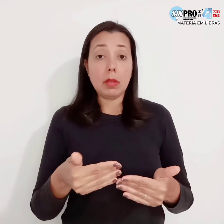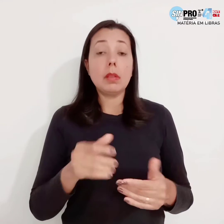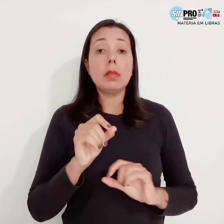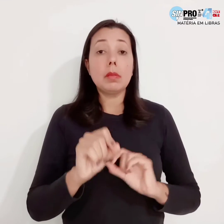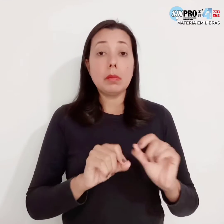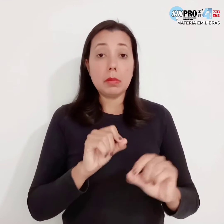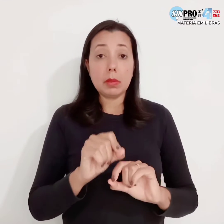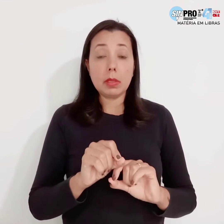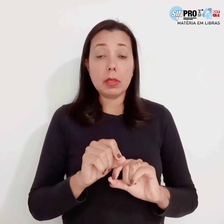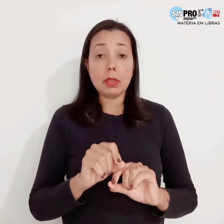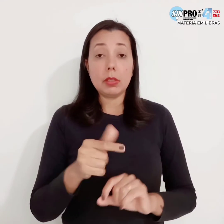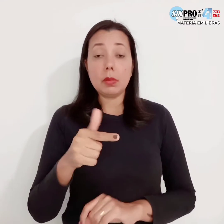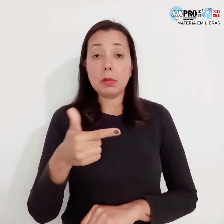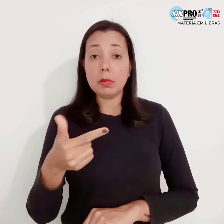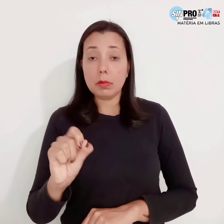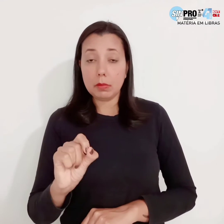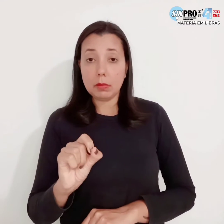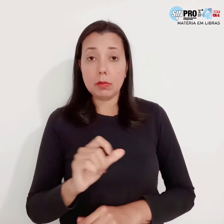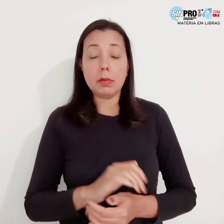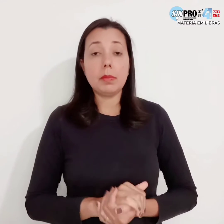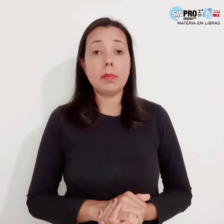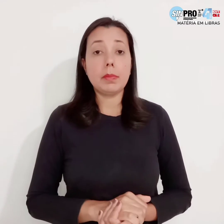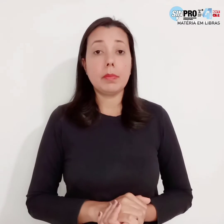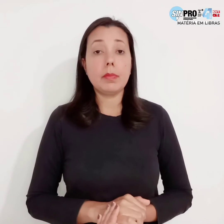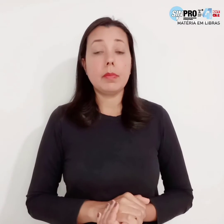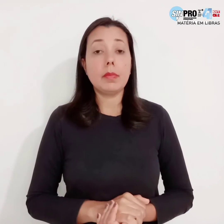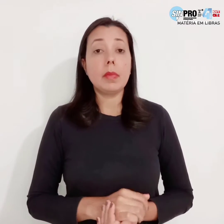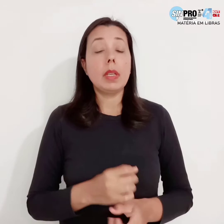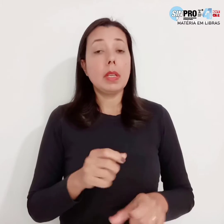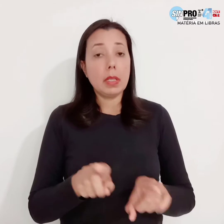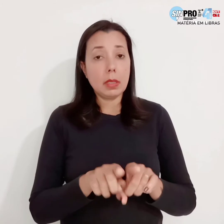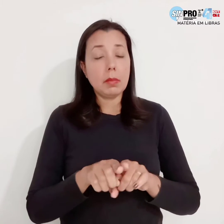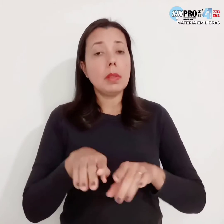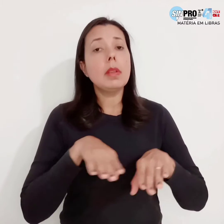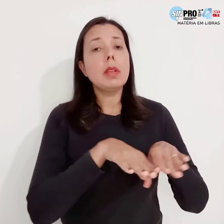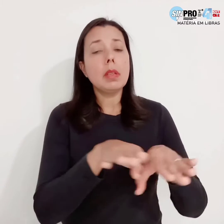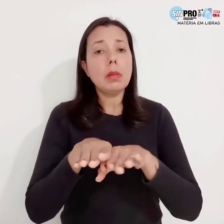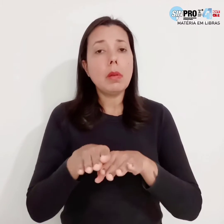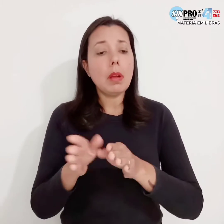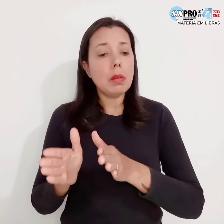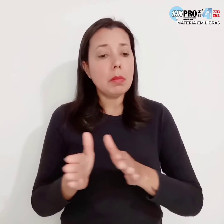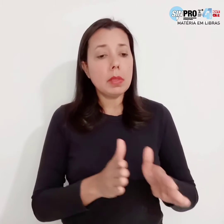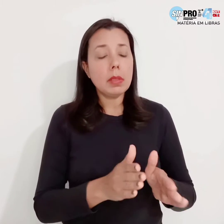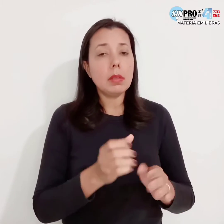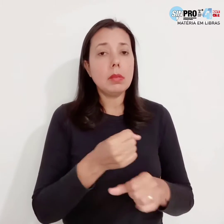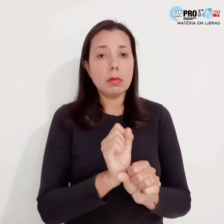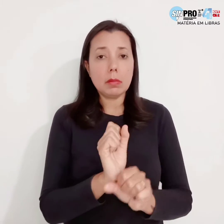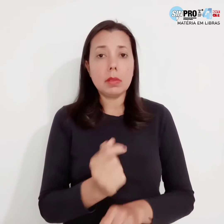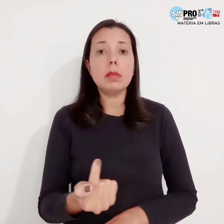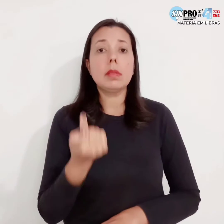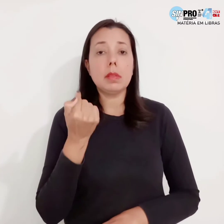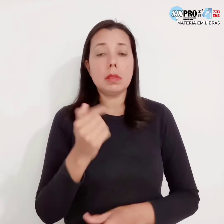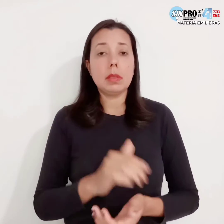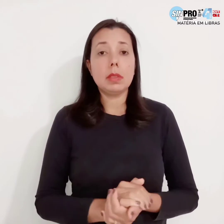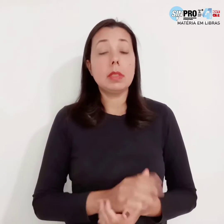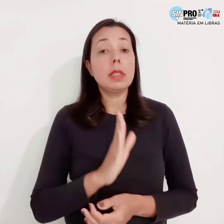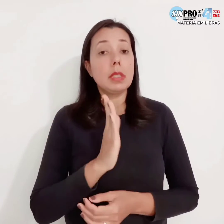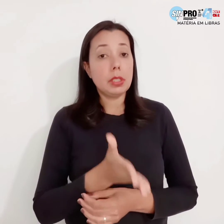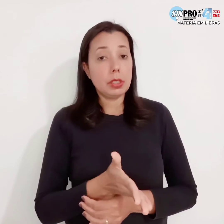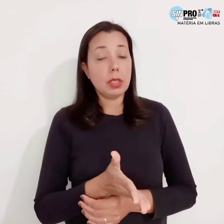trimestre de 2020, ante igual período do ano anterior, já